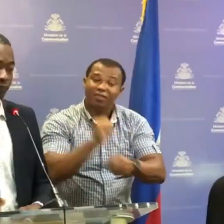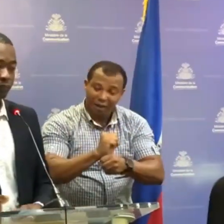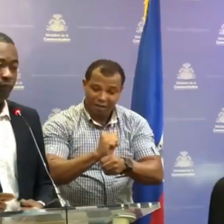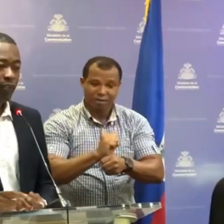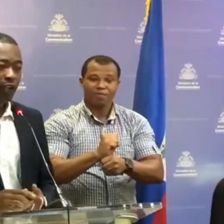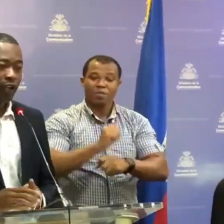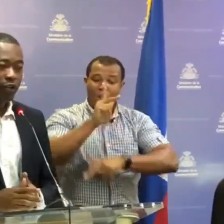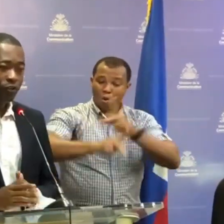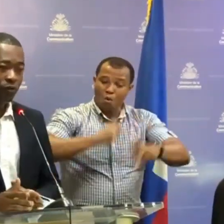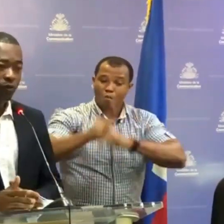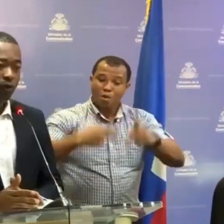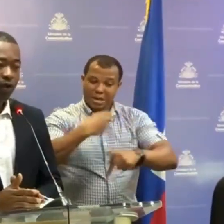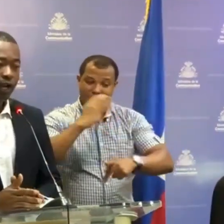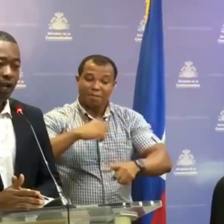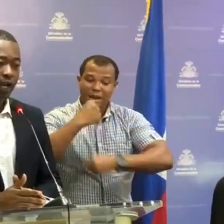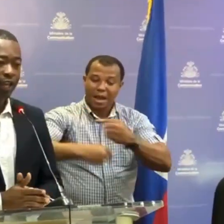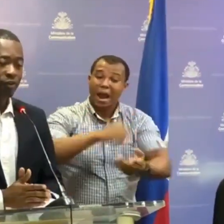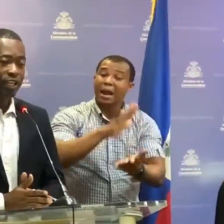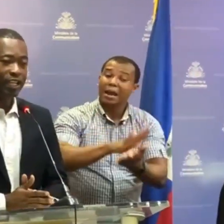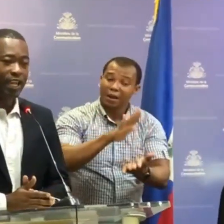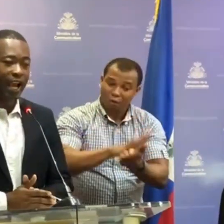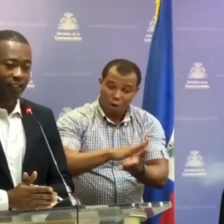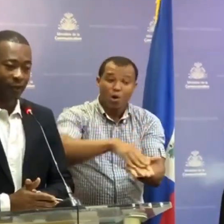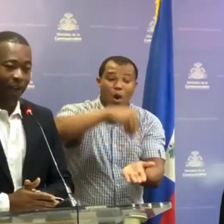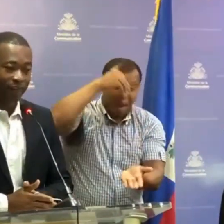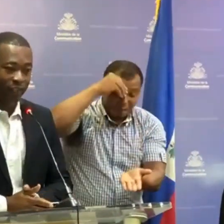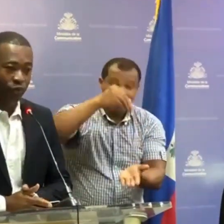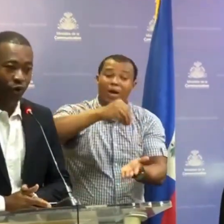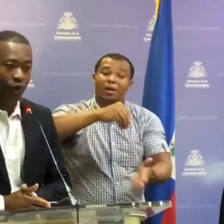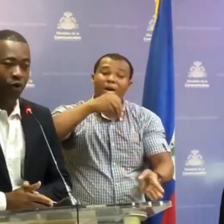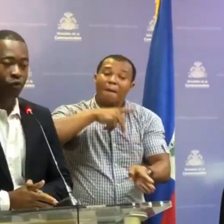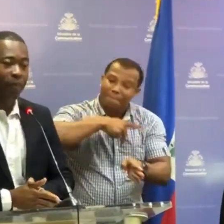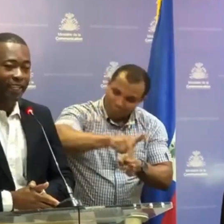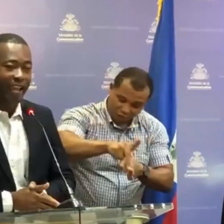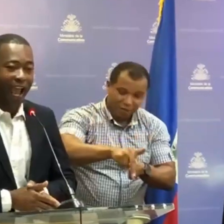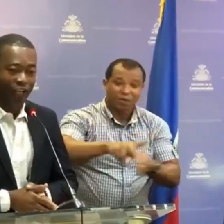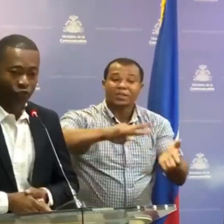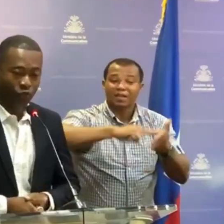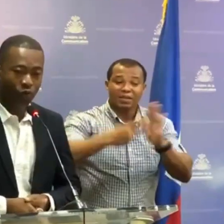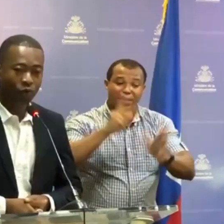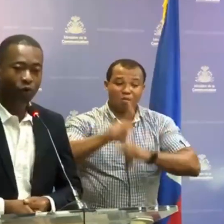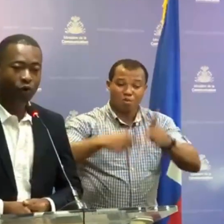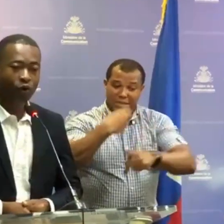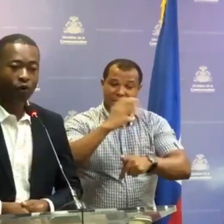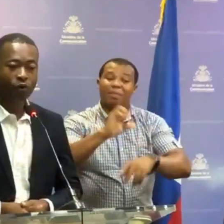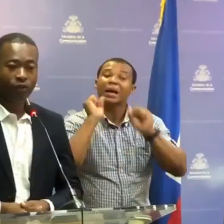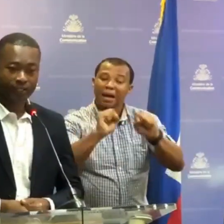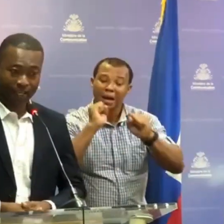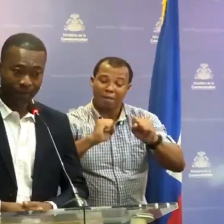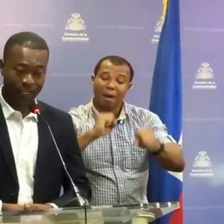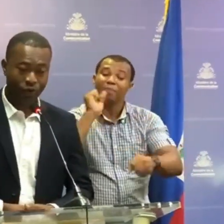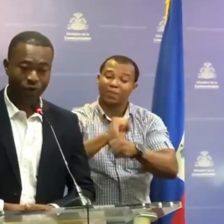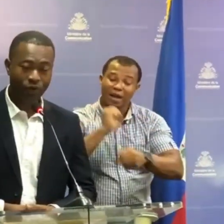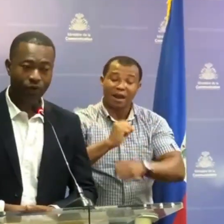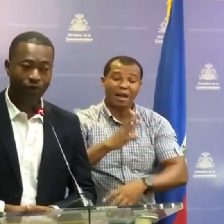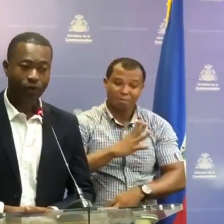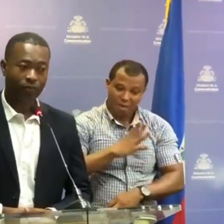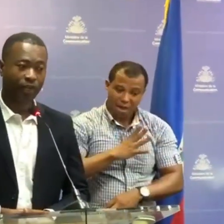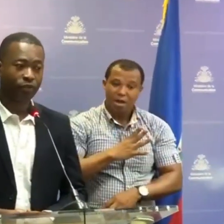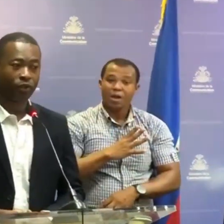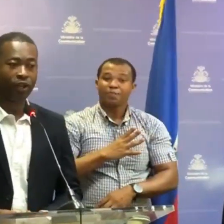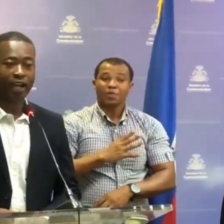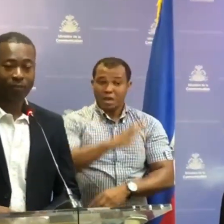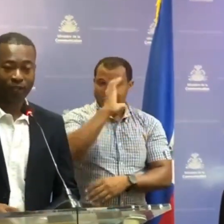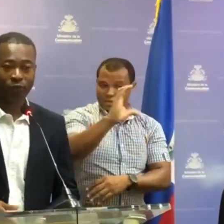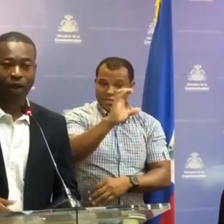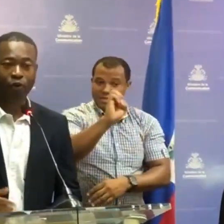Donc, nous réunissons ensemble avec vous, nous mettons à jour CV,